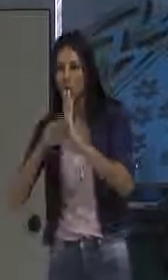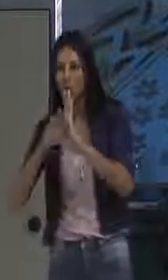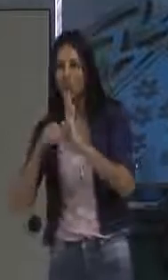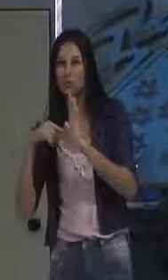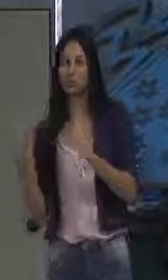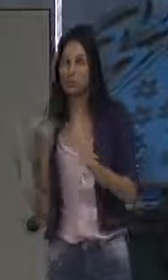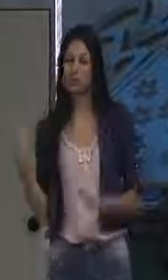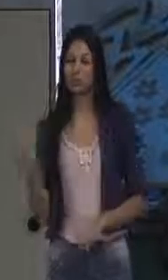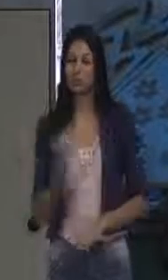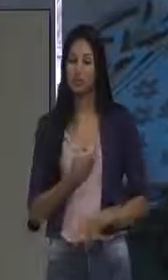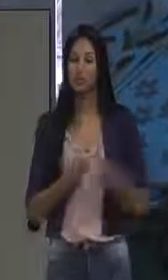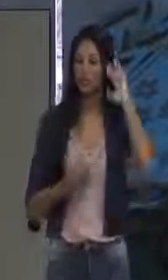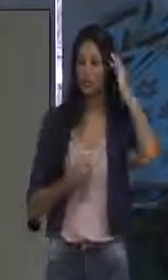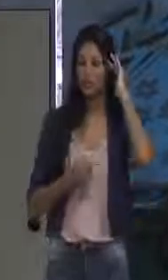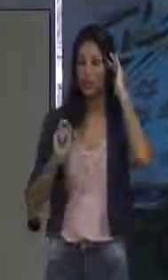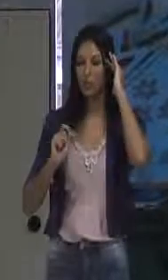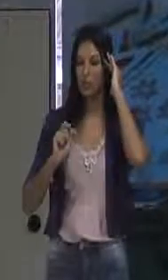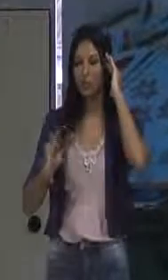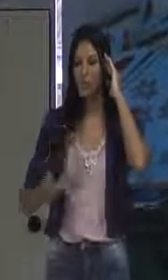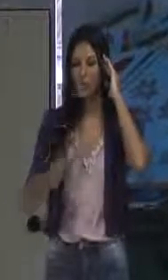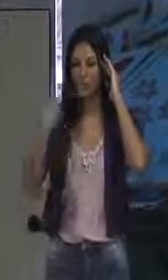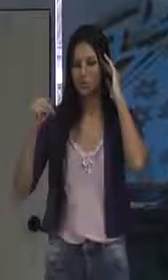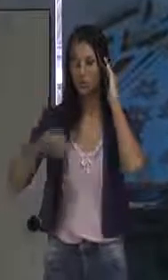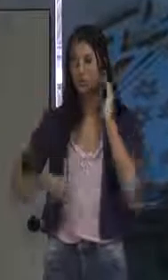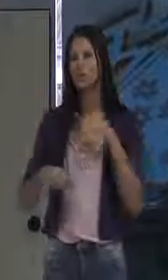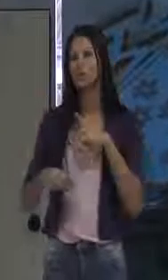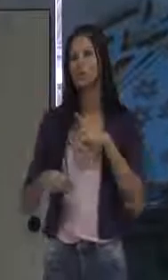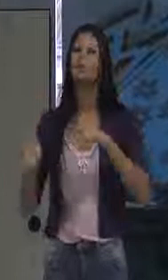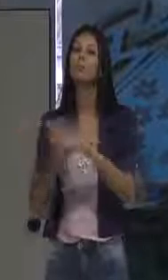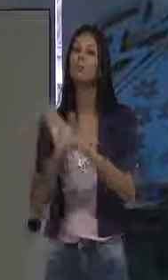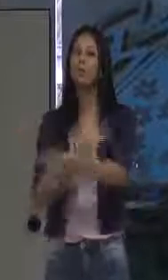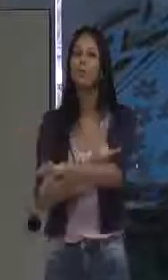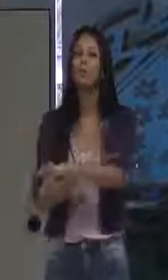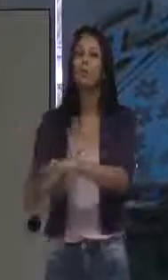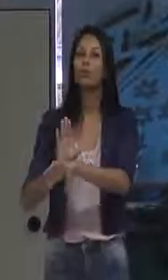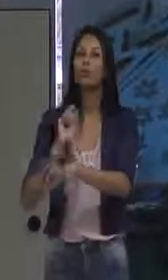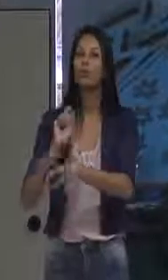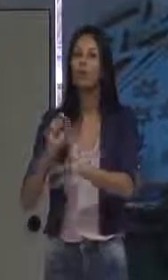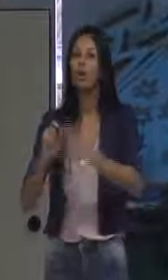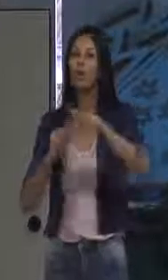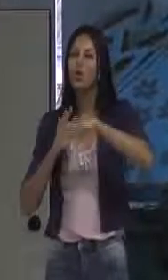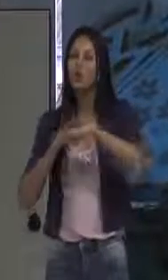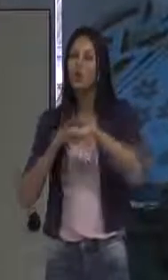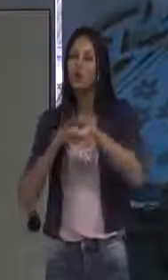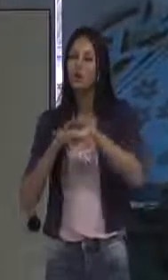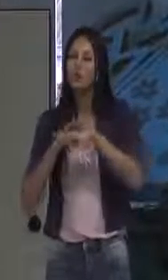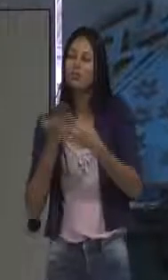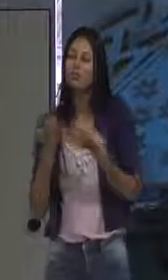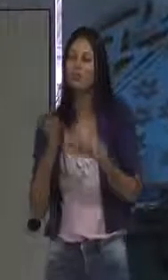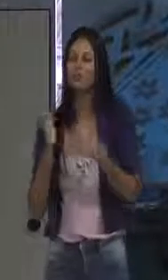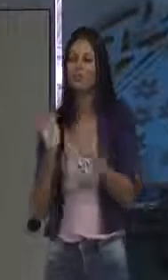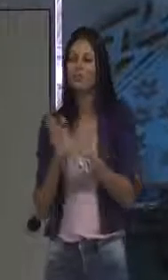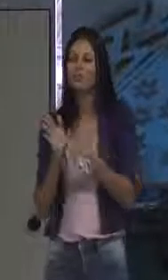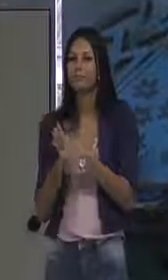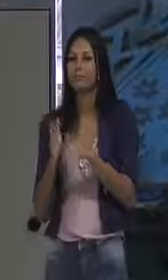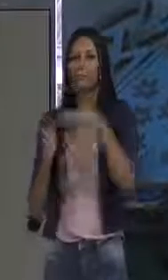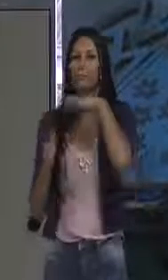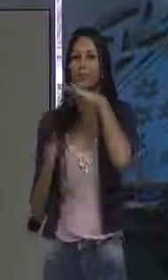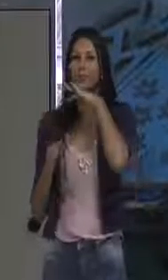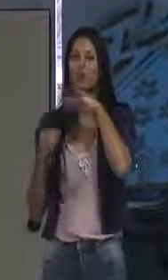entender que nossa região, infelizmente, tem uma cultura muito ruim para associativismo. Nós temos poucas